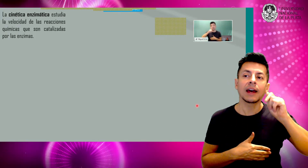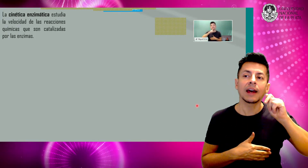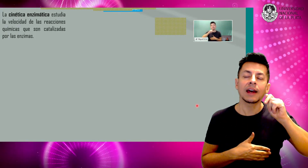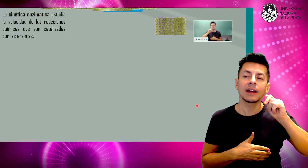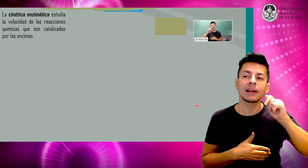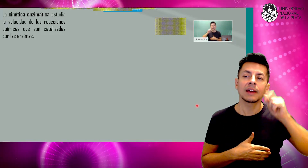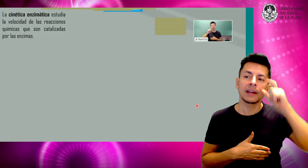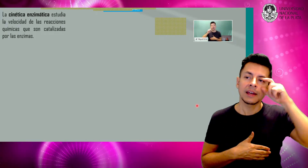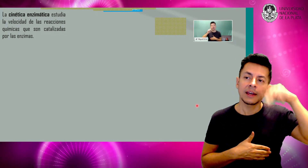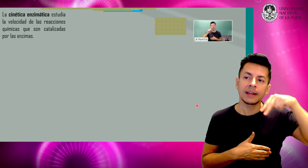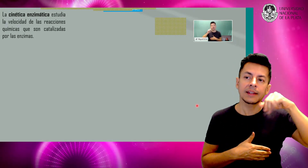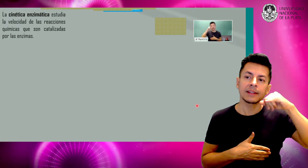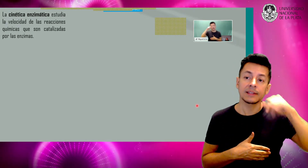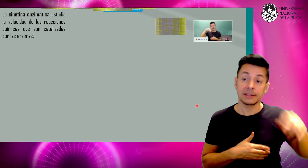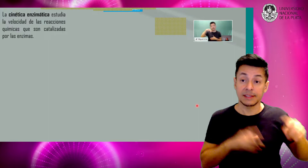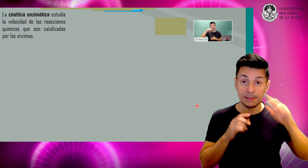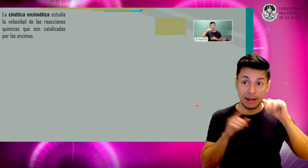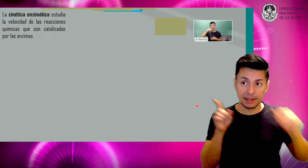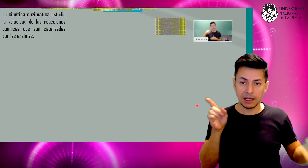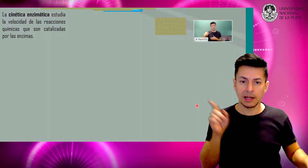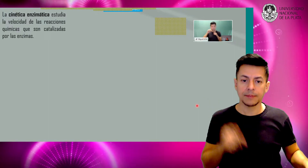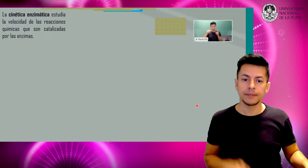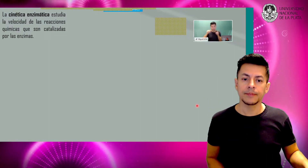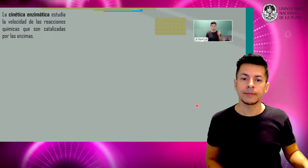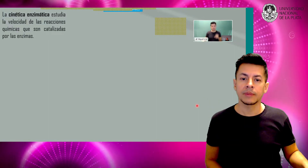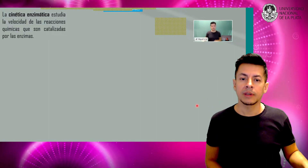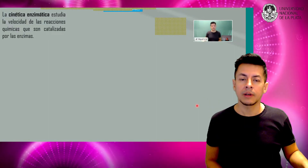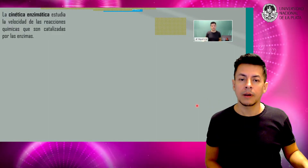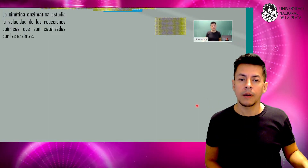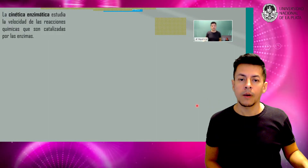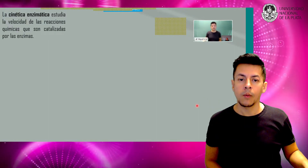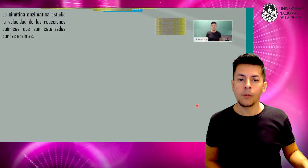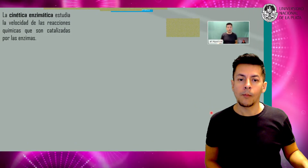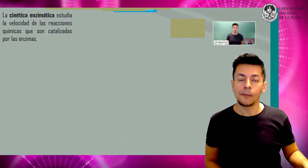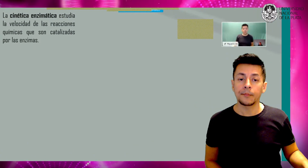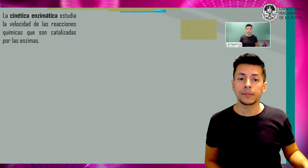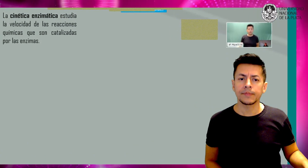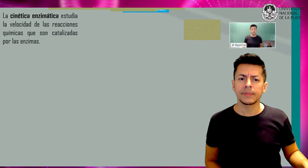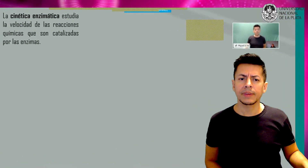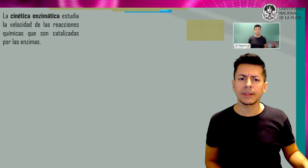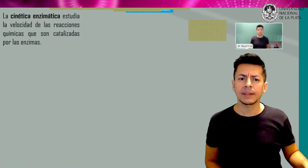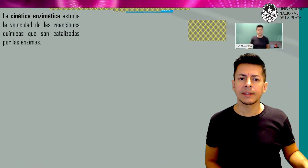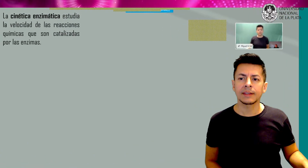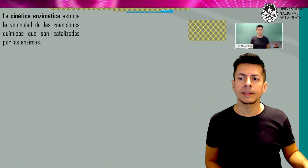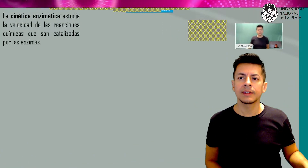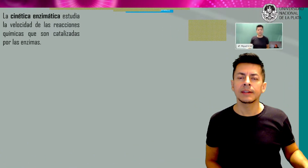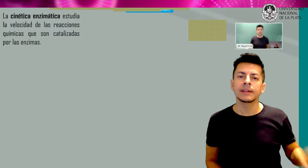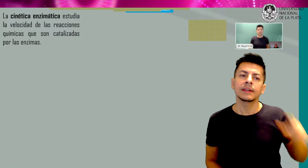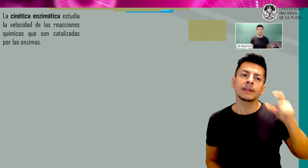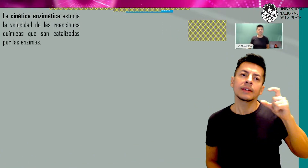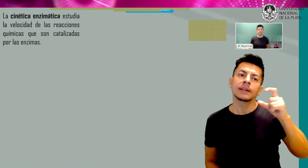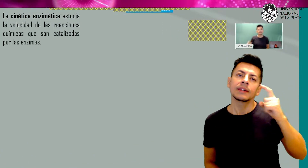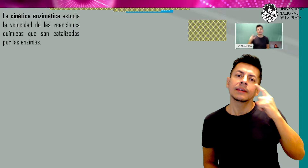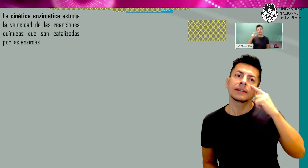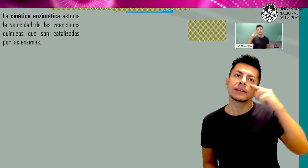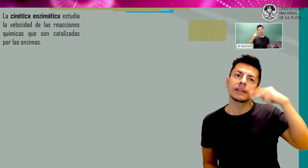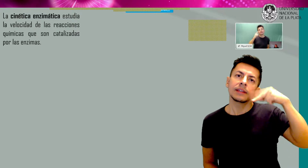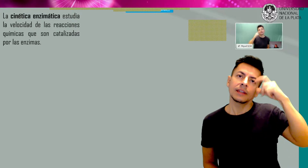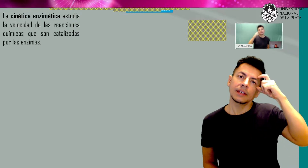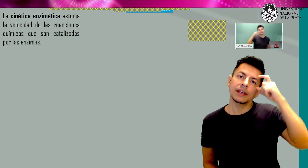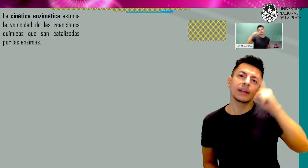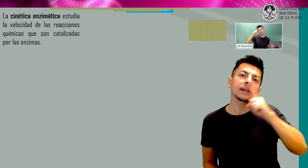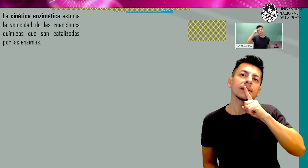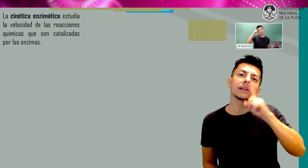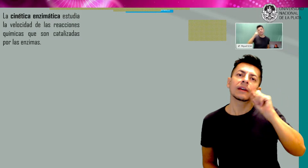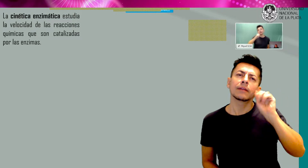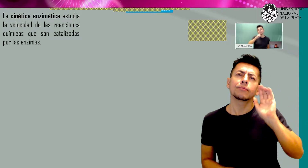La cinética es el estudio de la velocidad. Y la cinética enzimática lo que hace es estudiar la velocidad de las